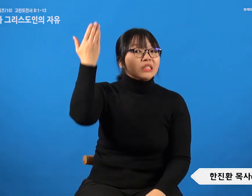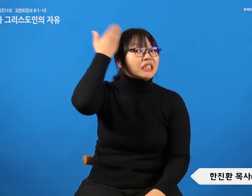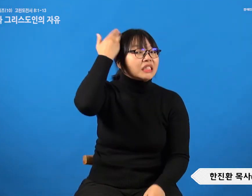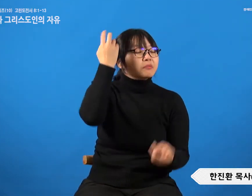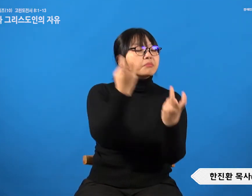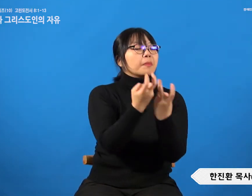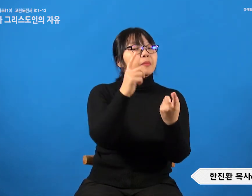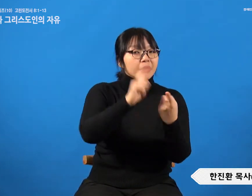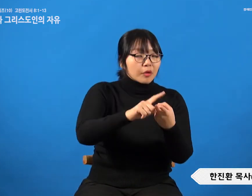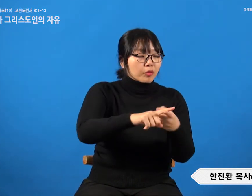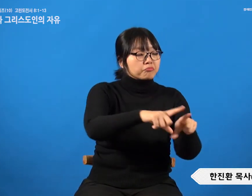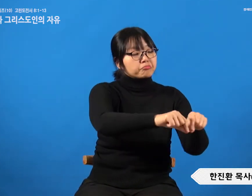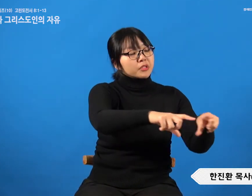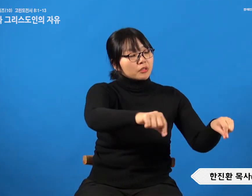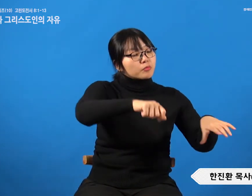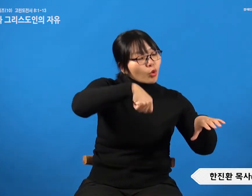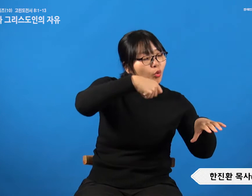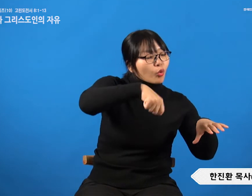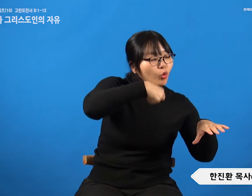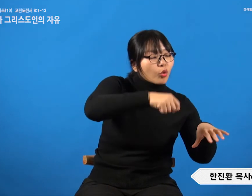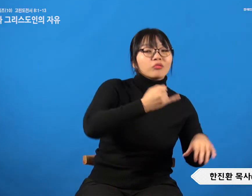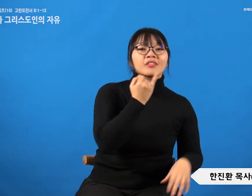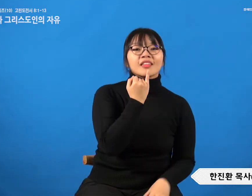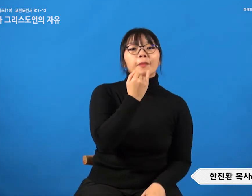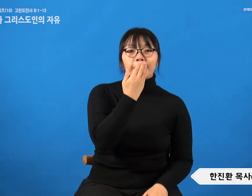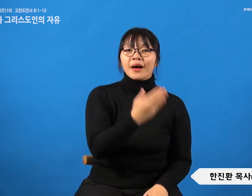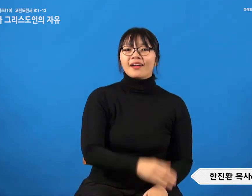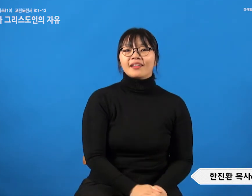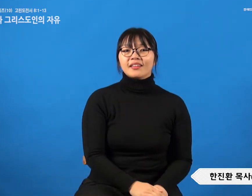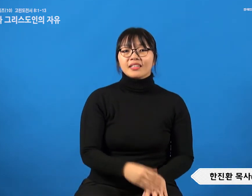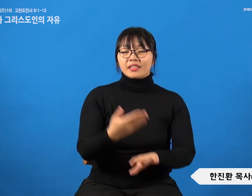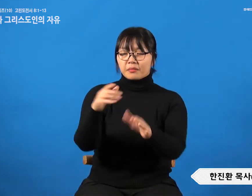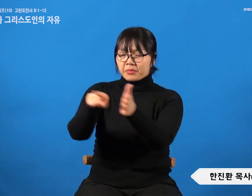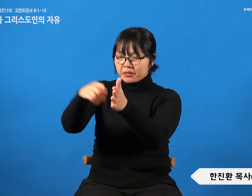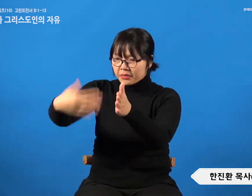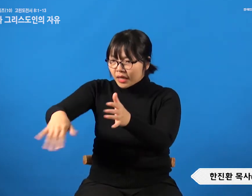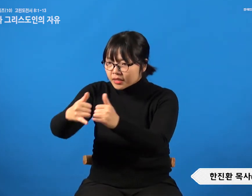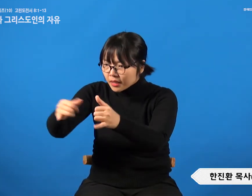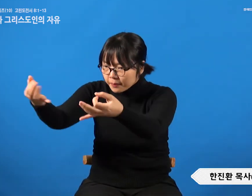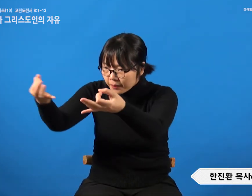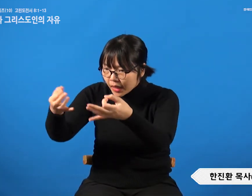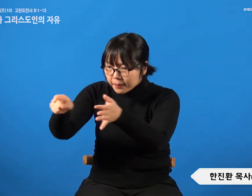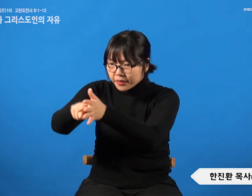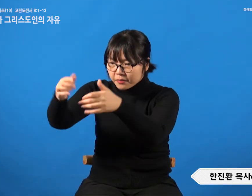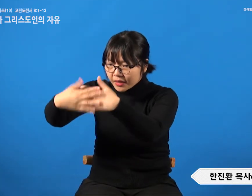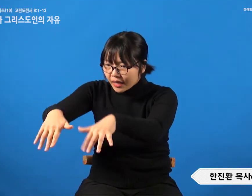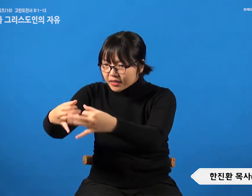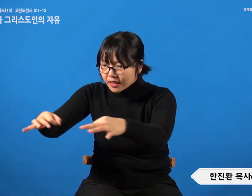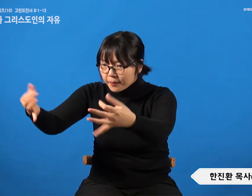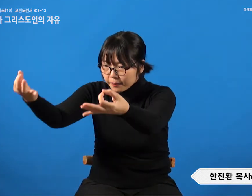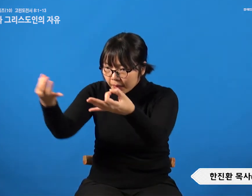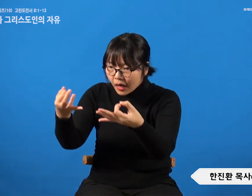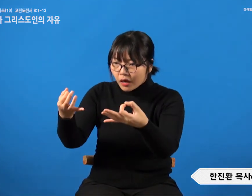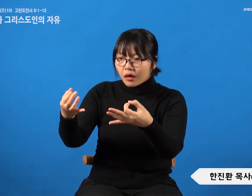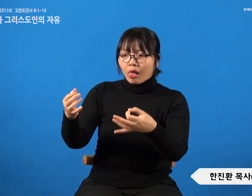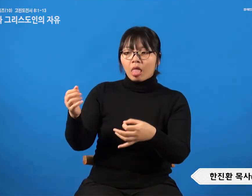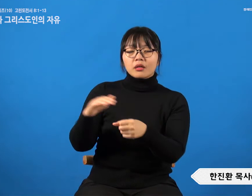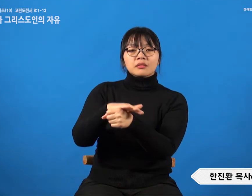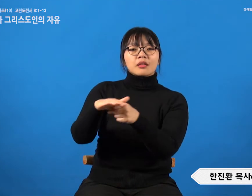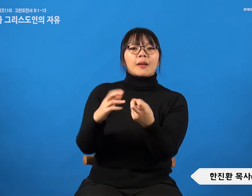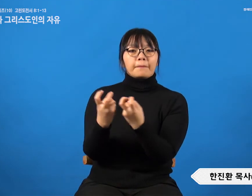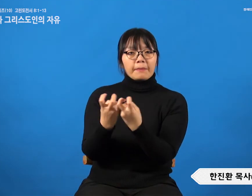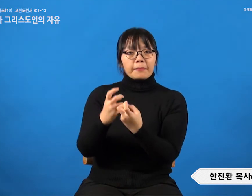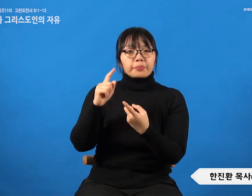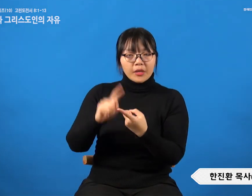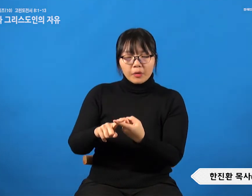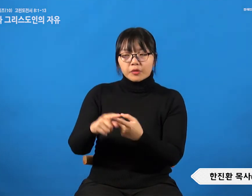원리를 따라 그냥 음식이니까 먹는 것이고, 누가 초신자가 볼 때는 사랑의 원리를 따라서